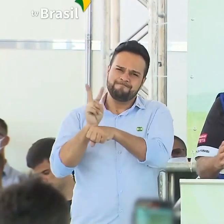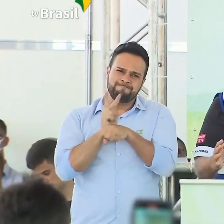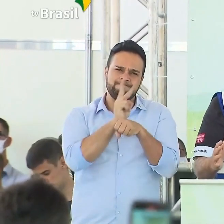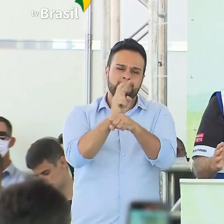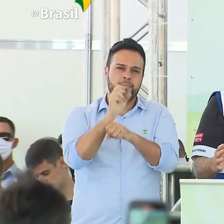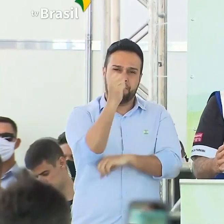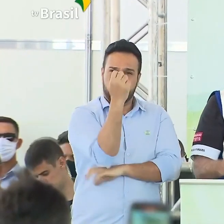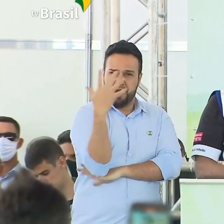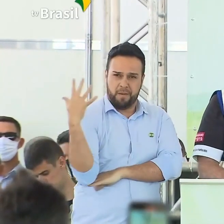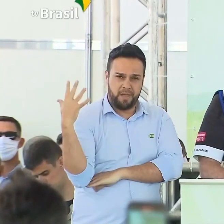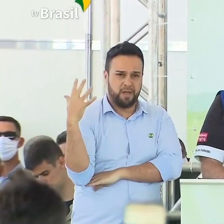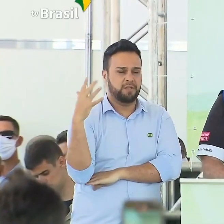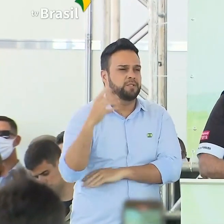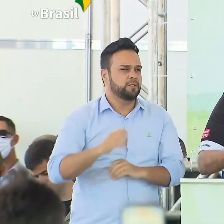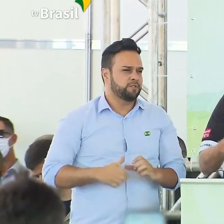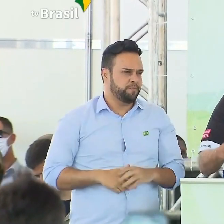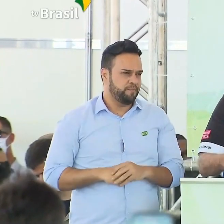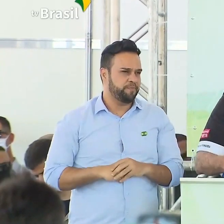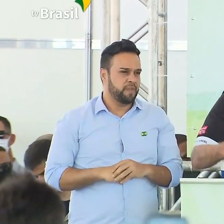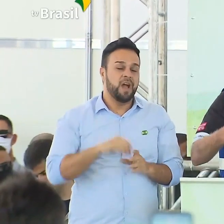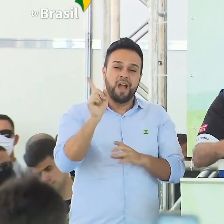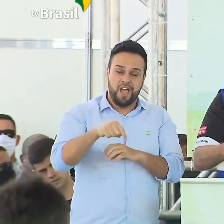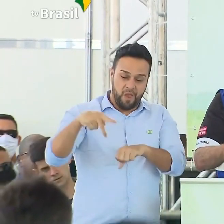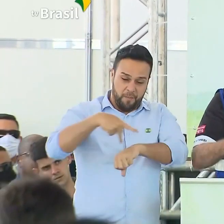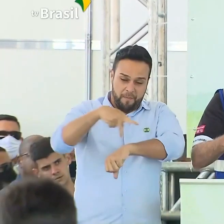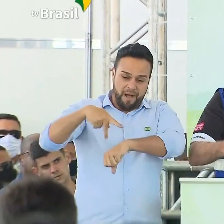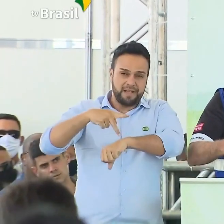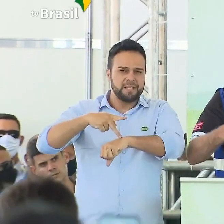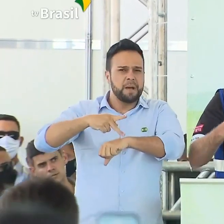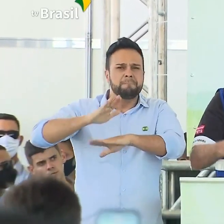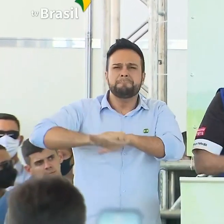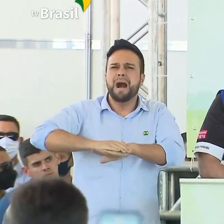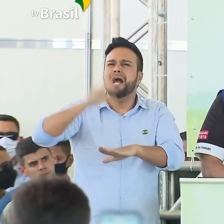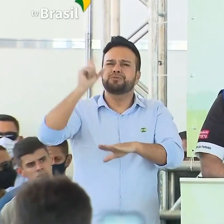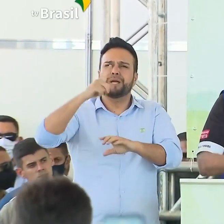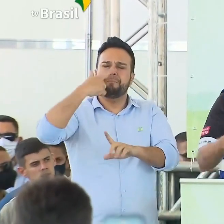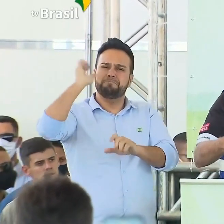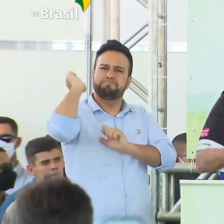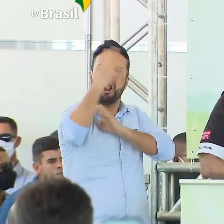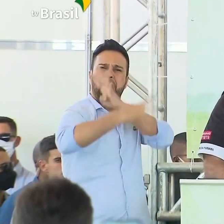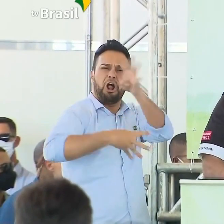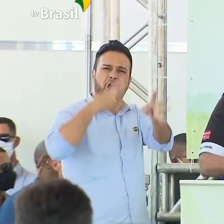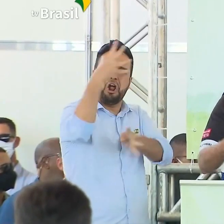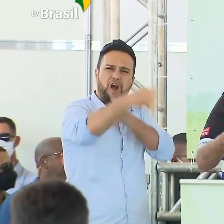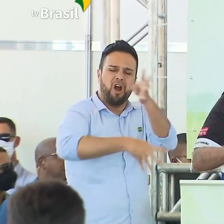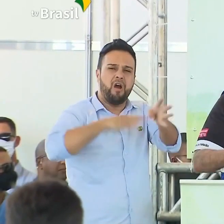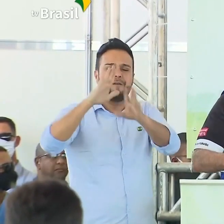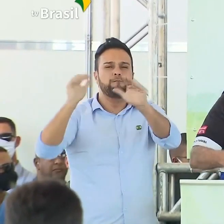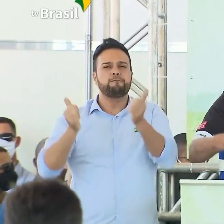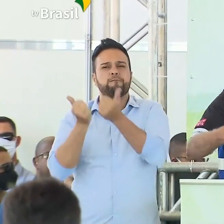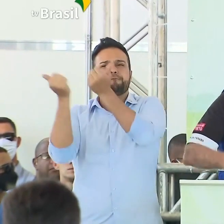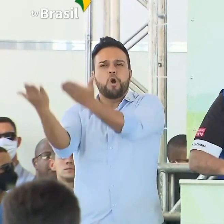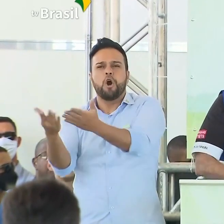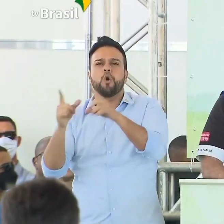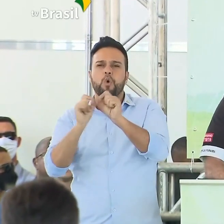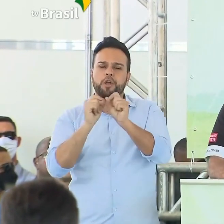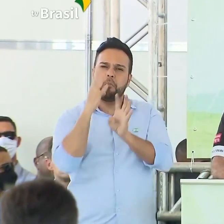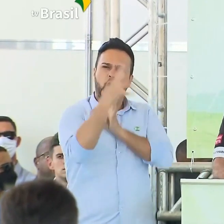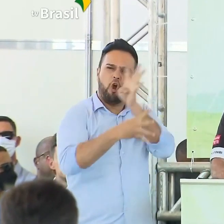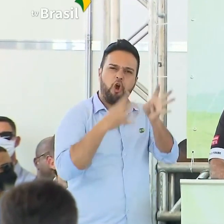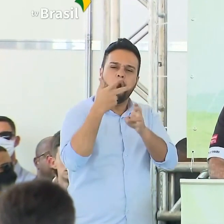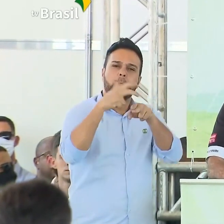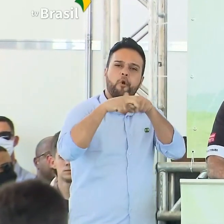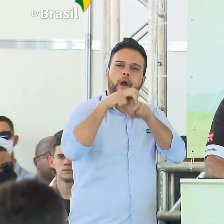E alguns não entendem como, né? É o país que mais sofre ataques vindo de fora no tocante ao seu